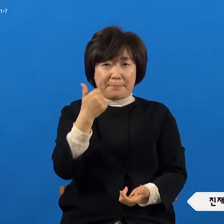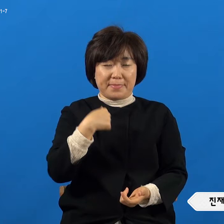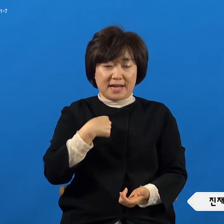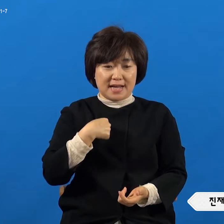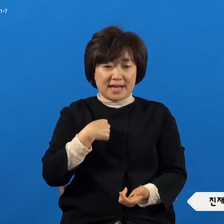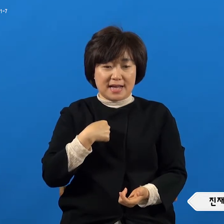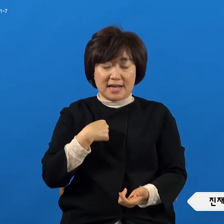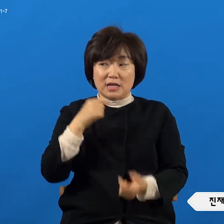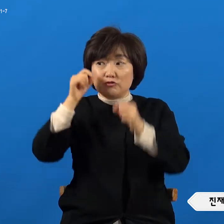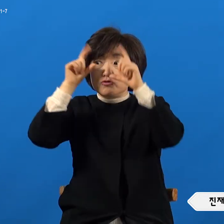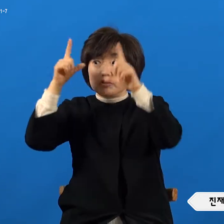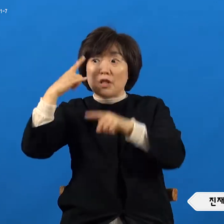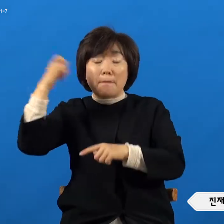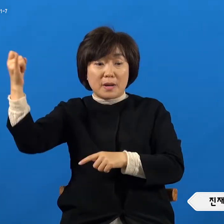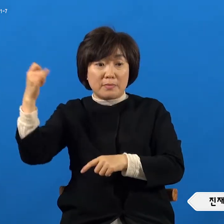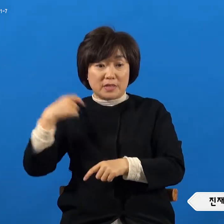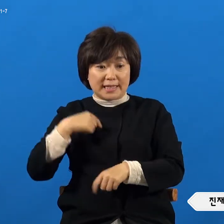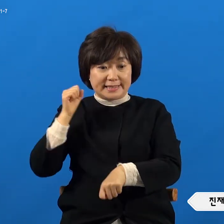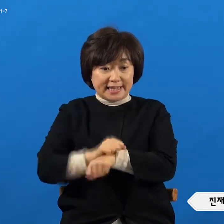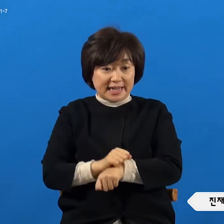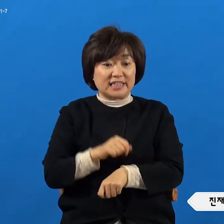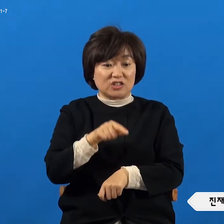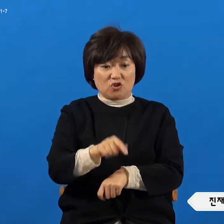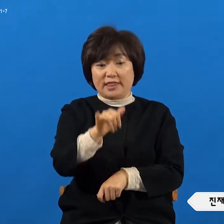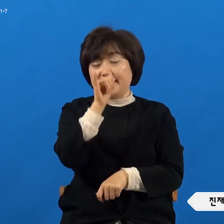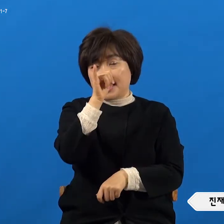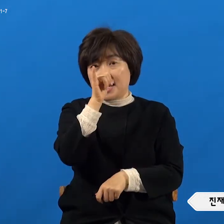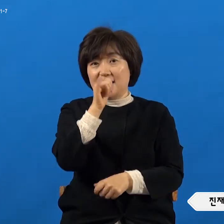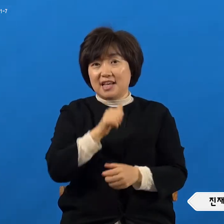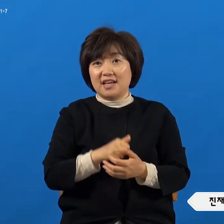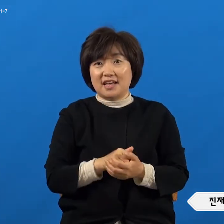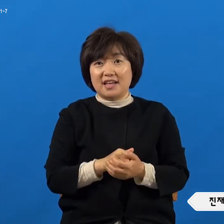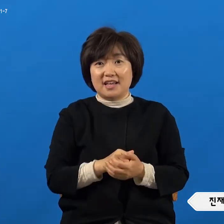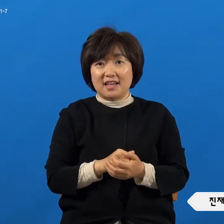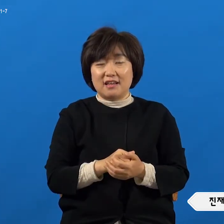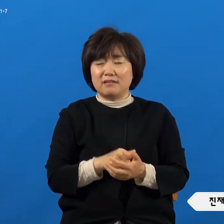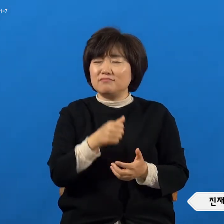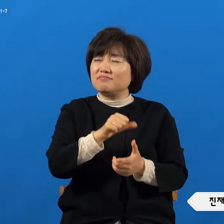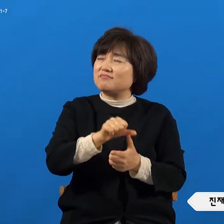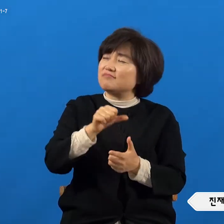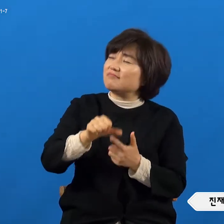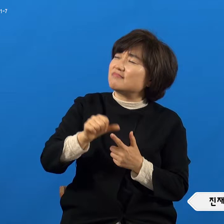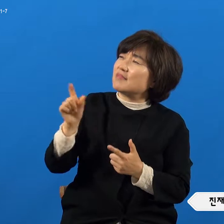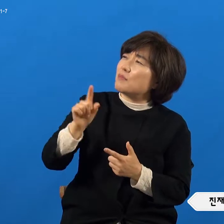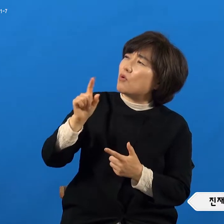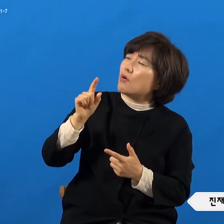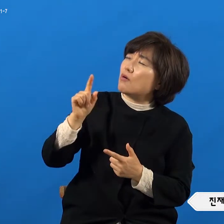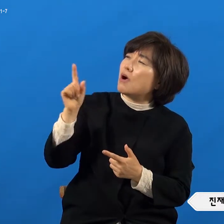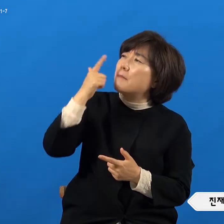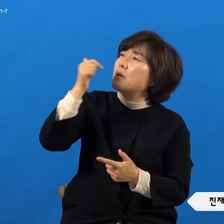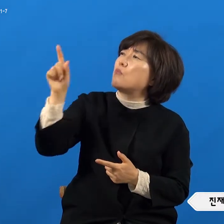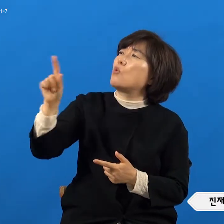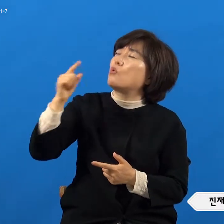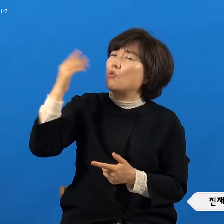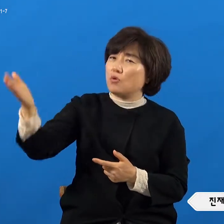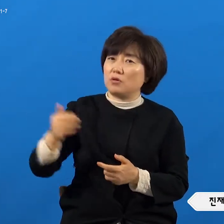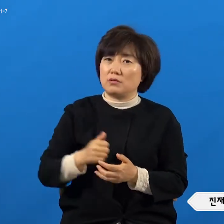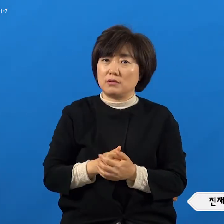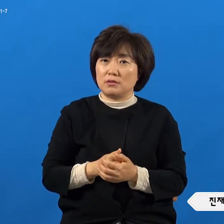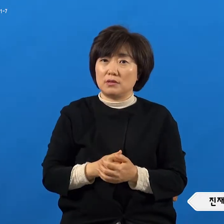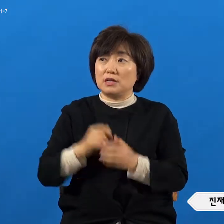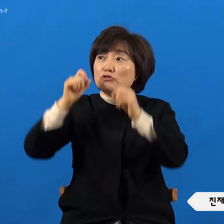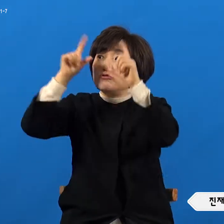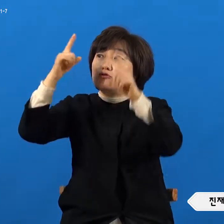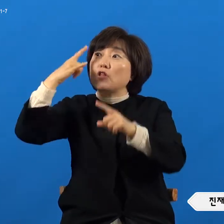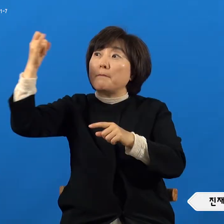눈뜬 엄마보다 더 잘할 수 있는 것도 있단다. 애들이 묻습니다. 아빠 그게 뭐야? 눈뜬